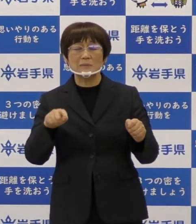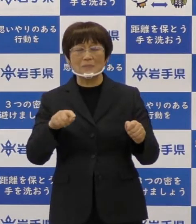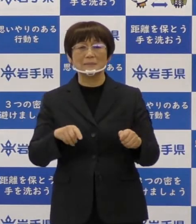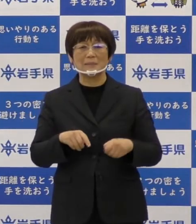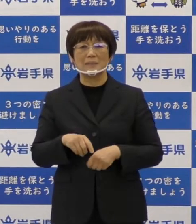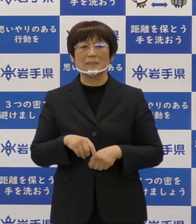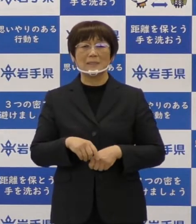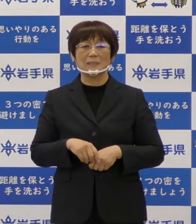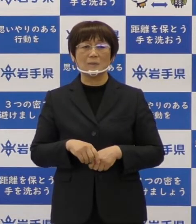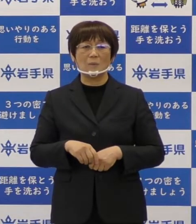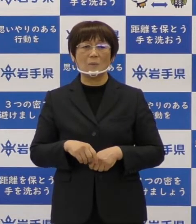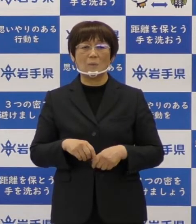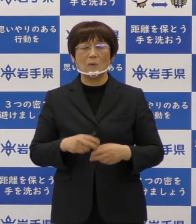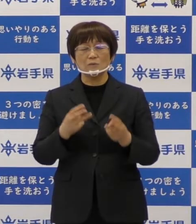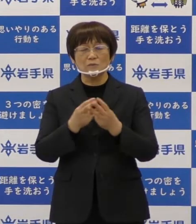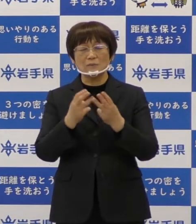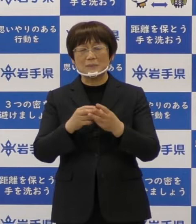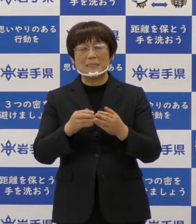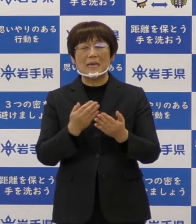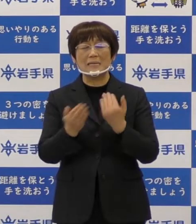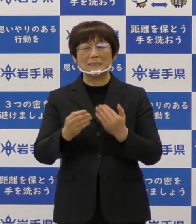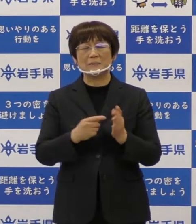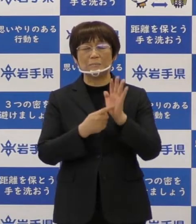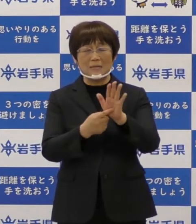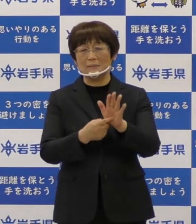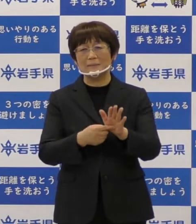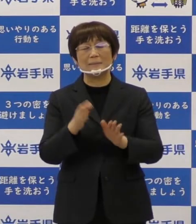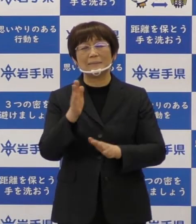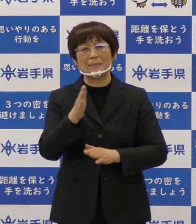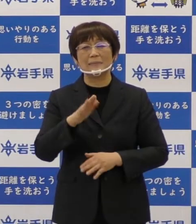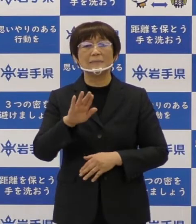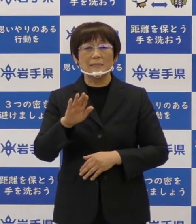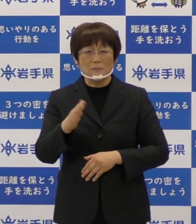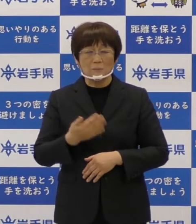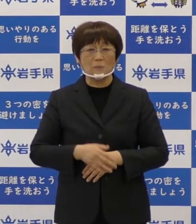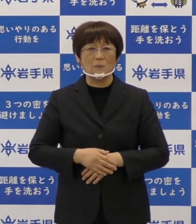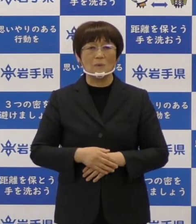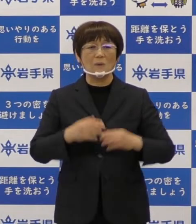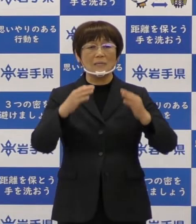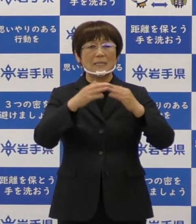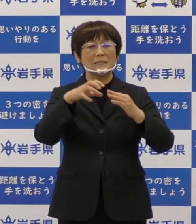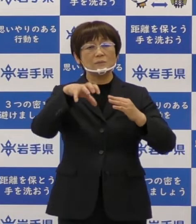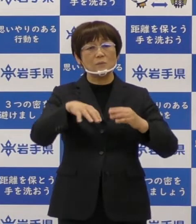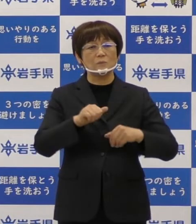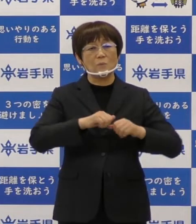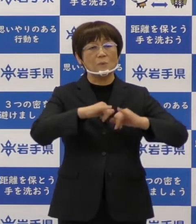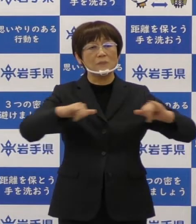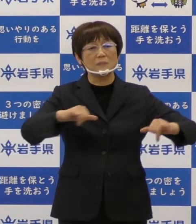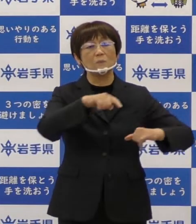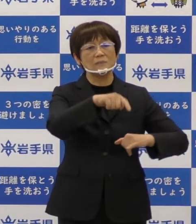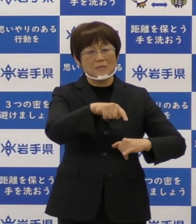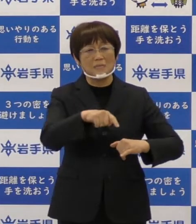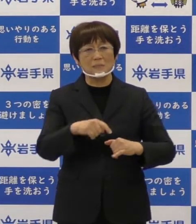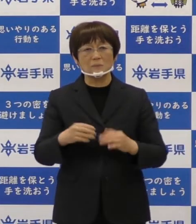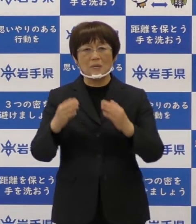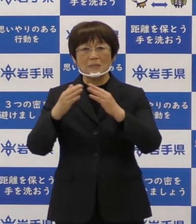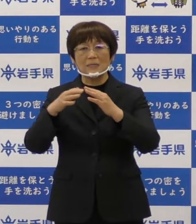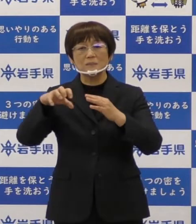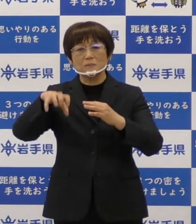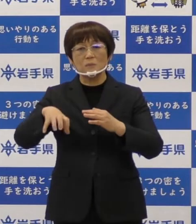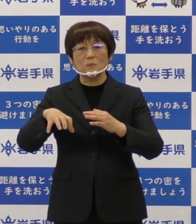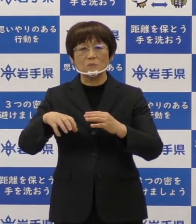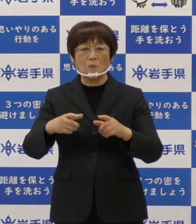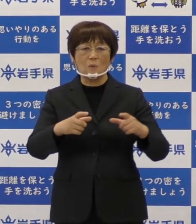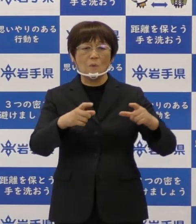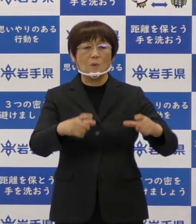に決まるものではなくて、会場やその会場の広さや会場の中のテーブル